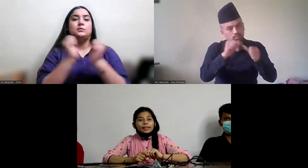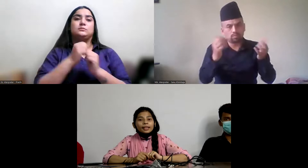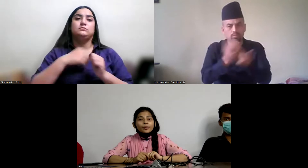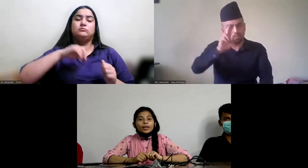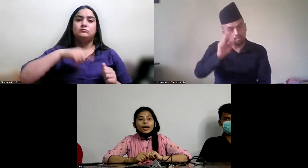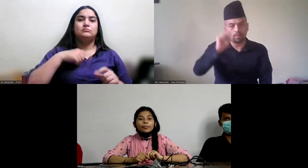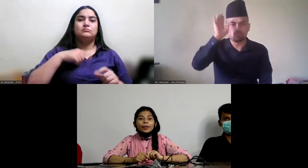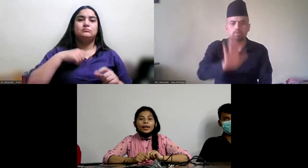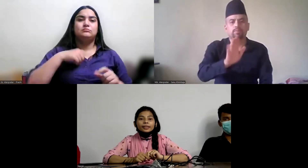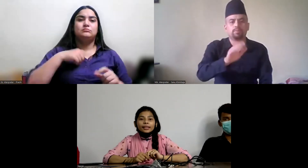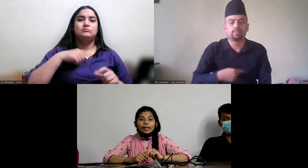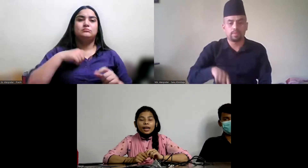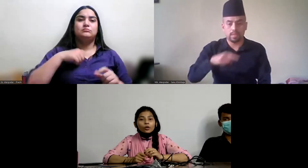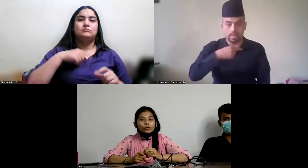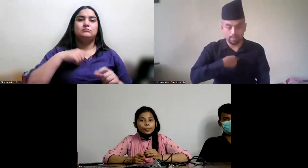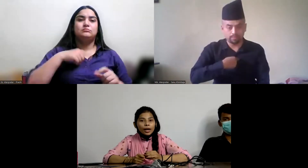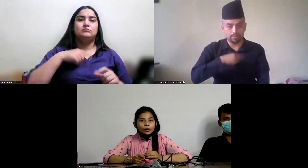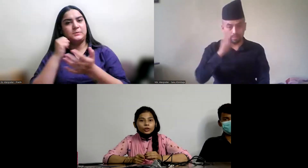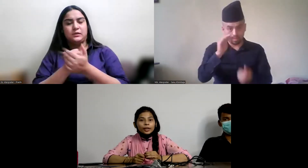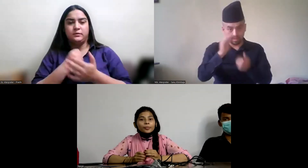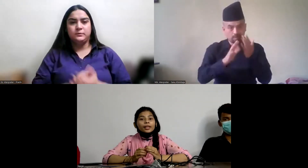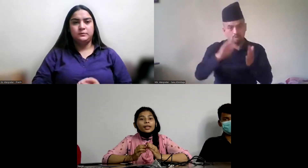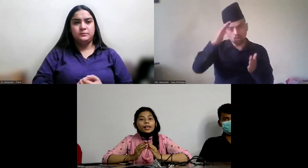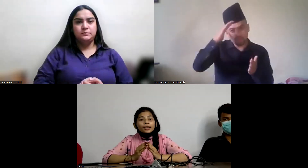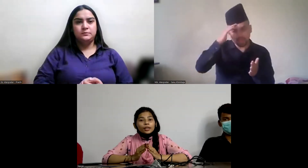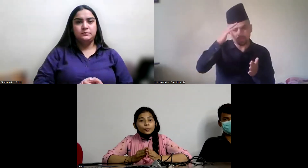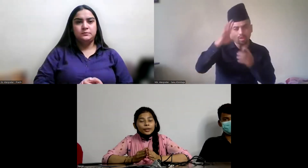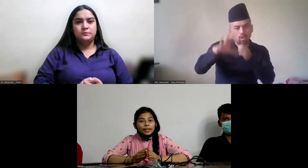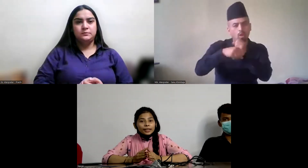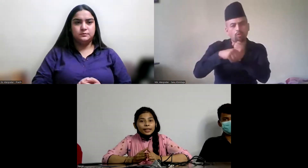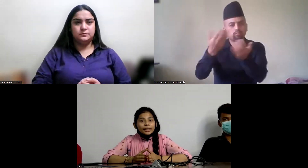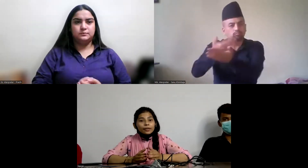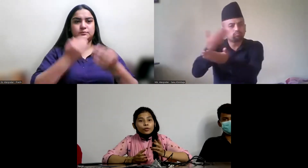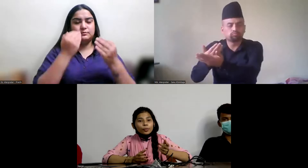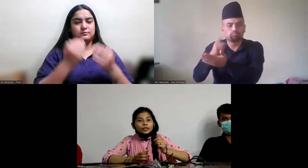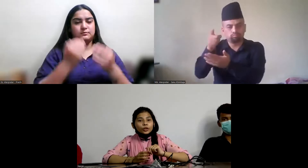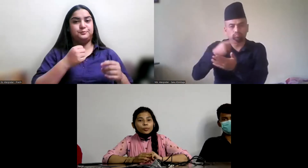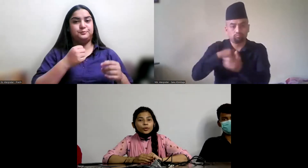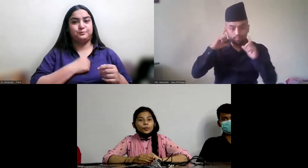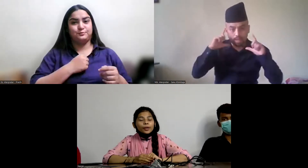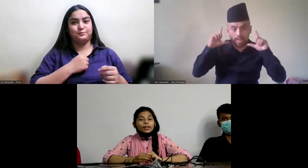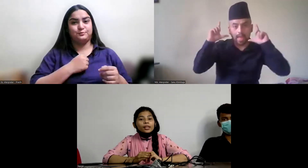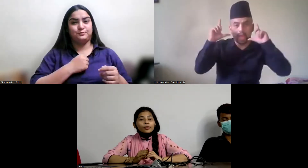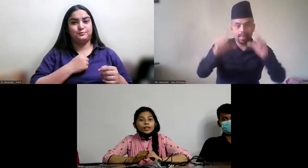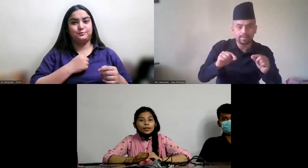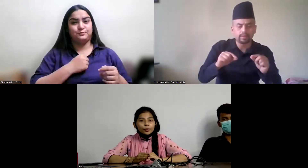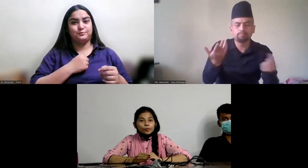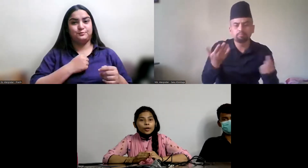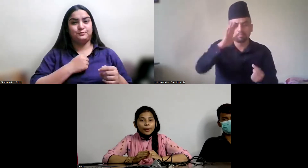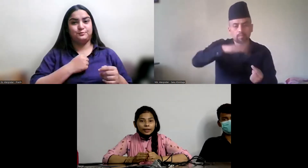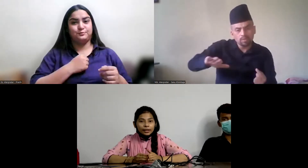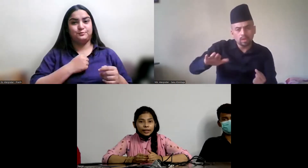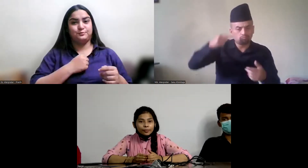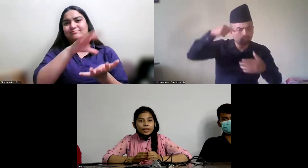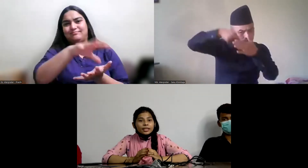इसी तरह हम हमारी सरकार और विभागों से ये उम्मीद करते हैं कि वो बच्चों के मुद्दों पर गंभीरता